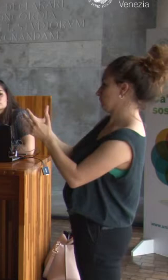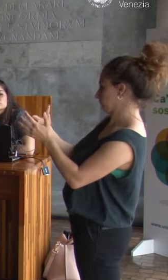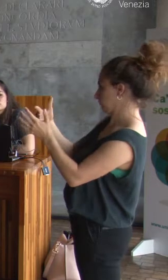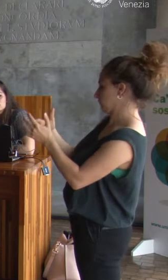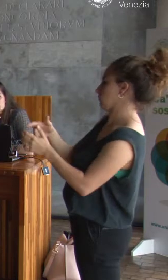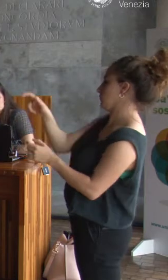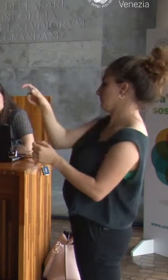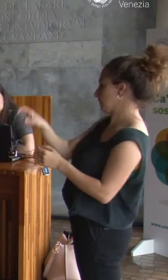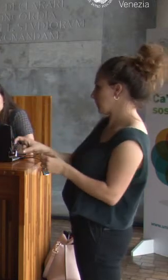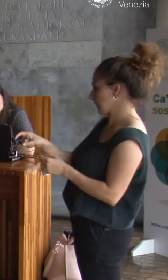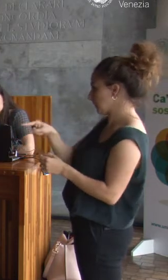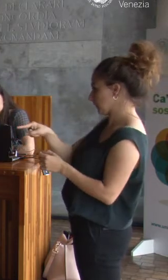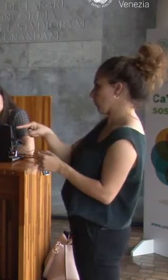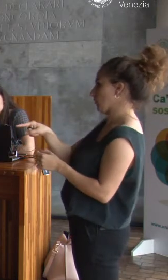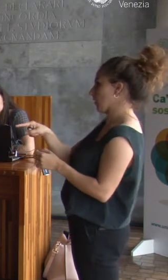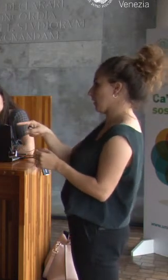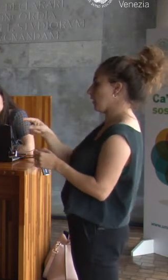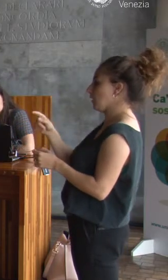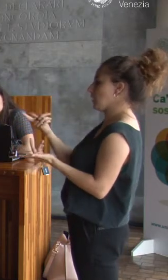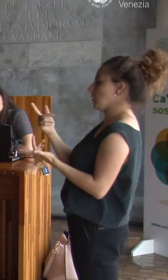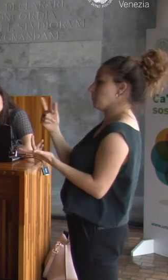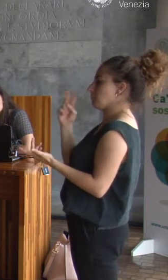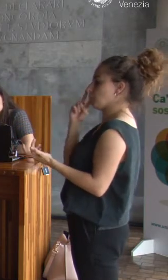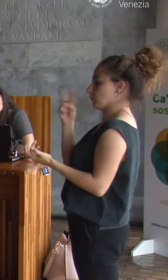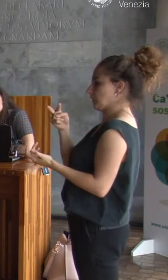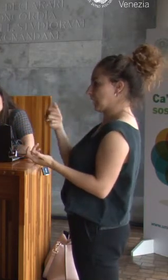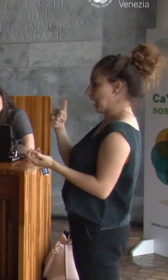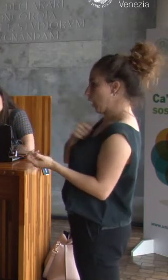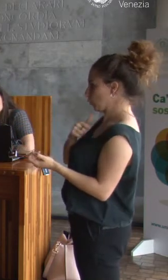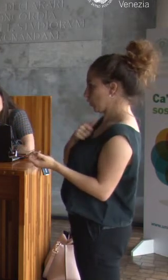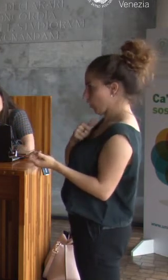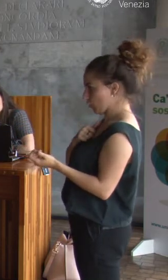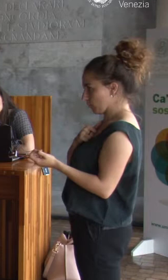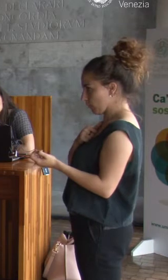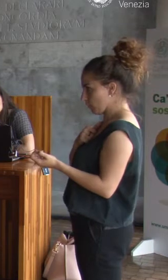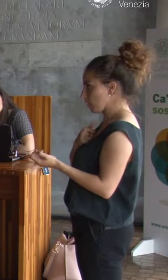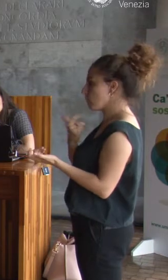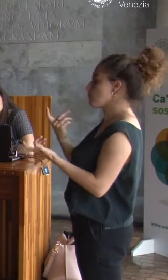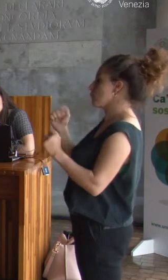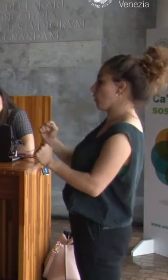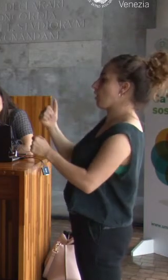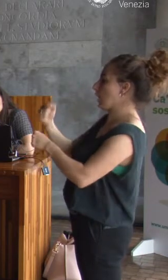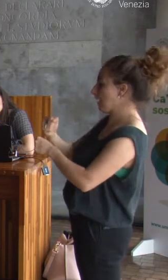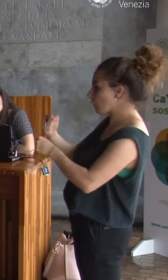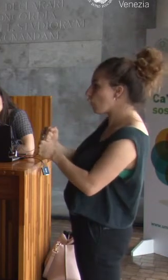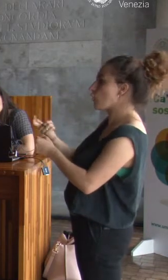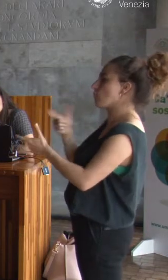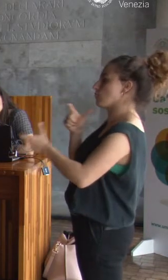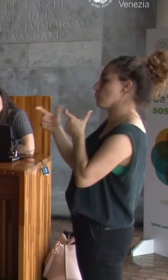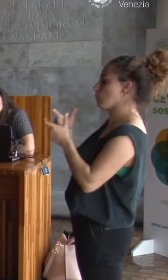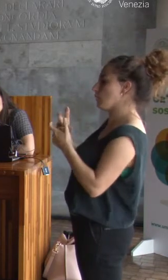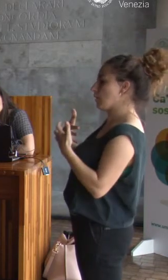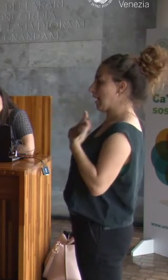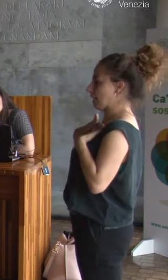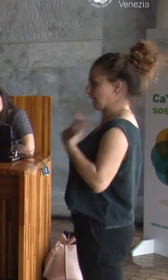dà alla persona delle difficoltà nel funzionamento autonomo, cioè gli dà problemi nel lavorare o nelle relazioni affettive e